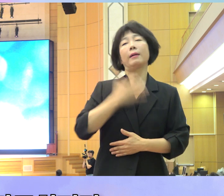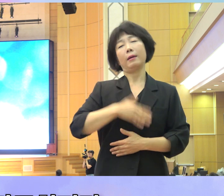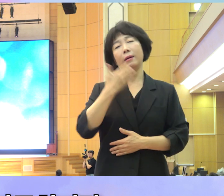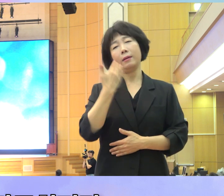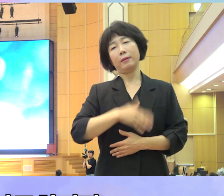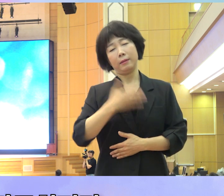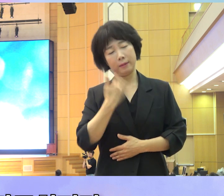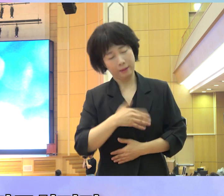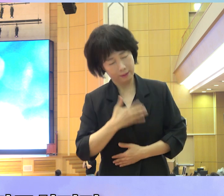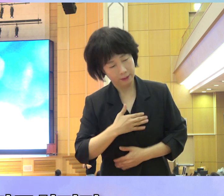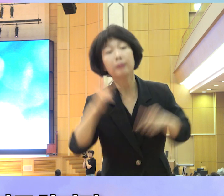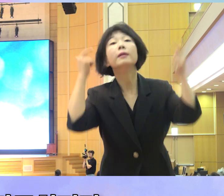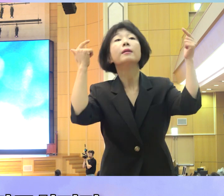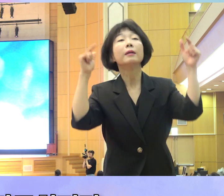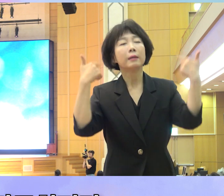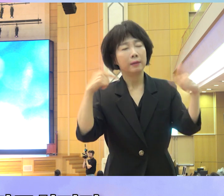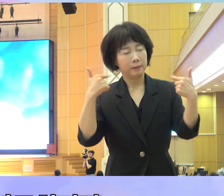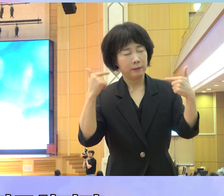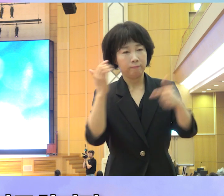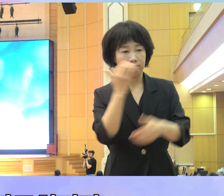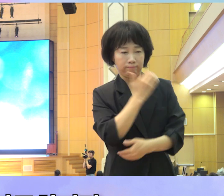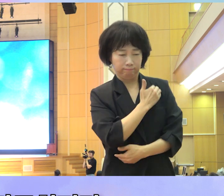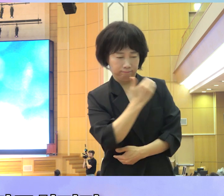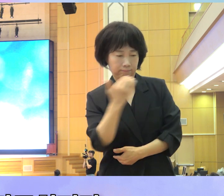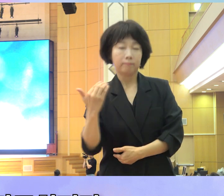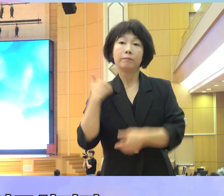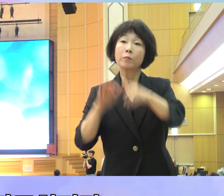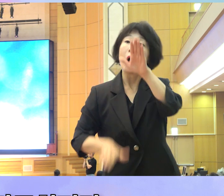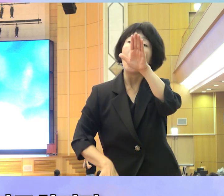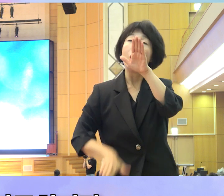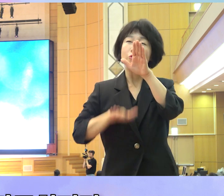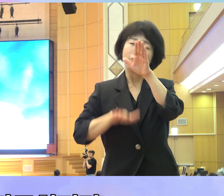궁핍함을 아시고 늘